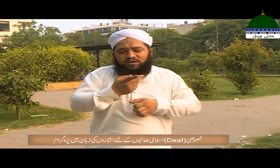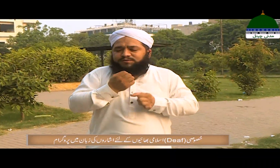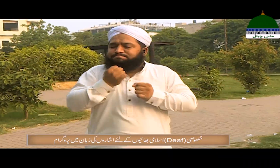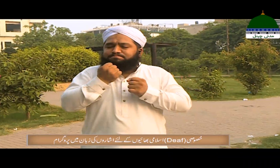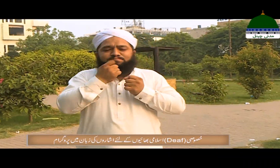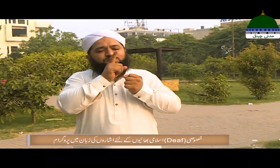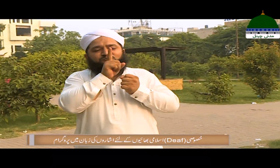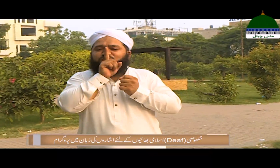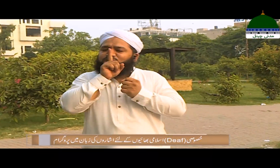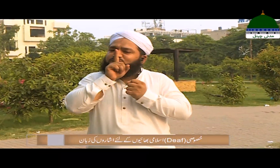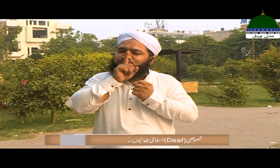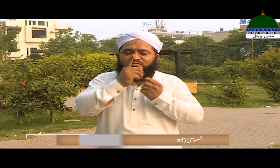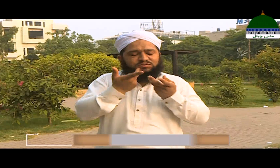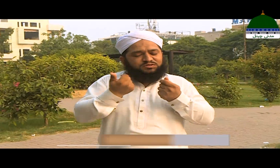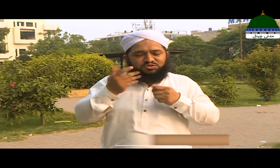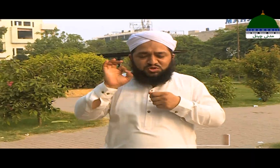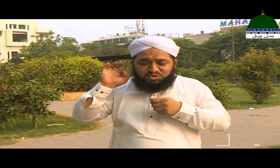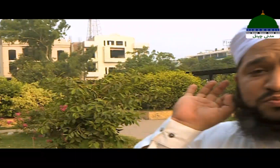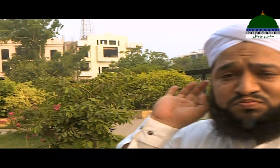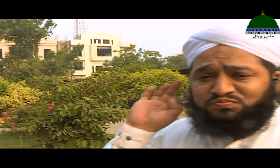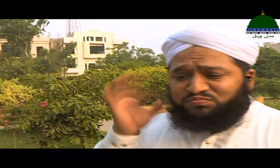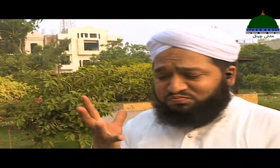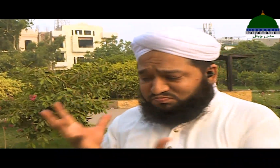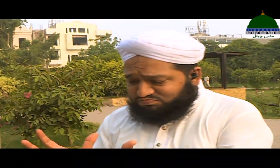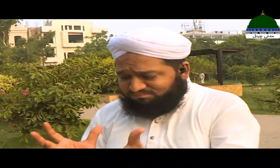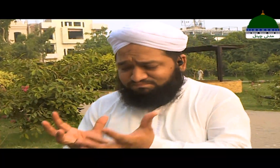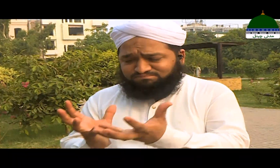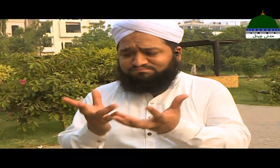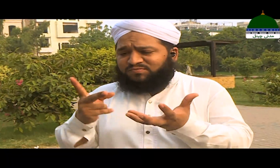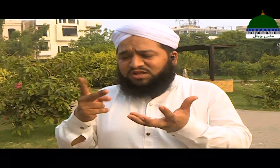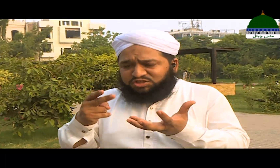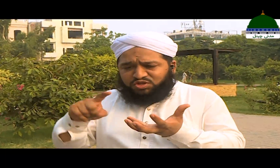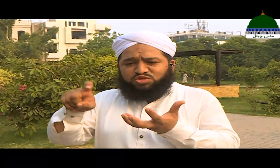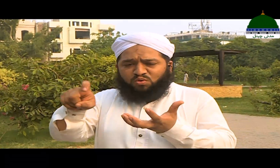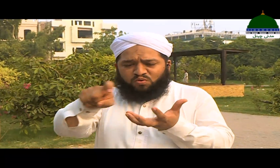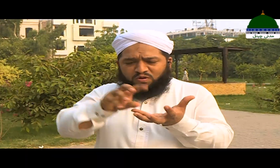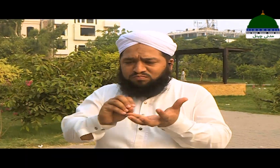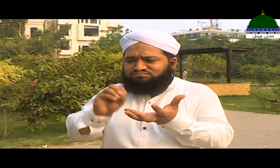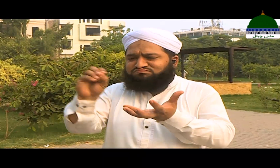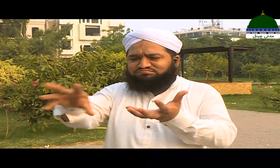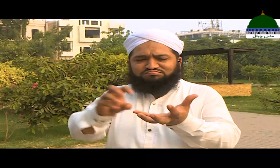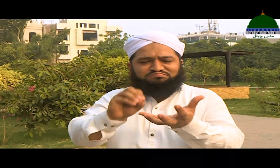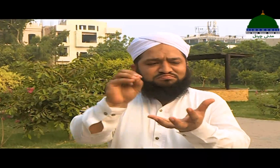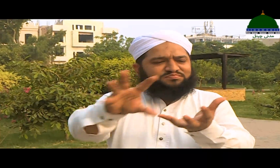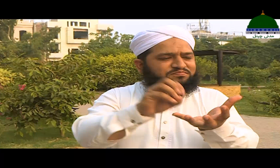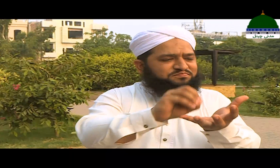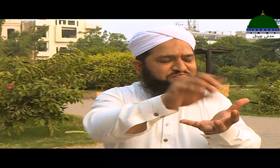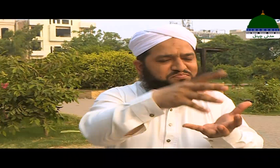خاموش رہا اور سونے سے بھرا ہوا برتن نکال کر اپنے رشتہ داروں اور دوستوں کے حوالے کرتے